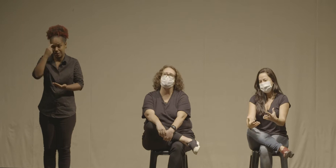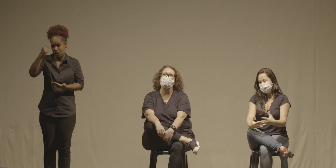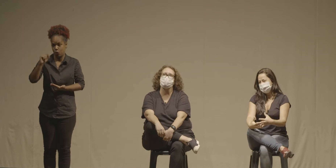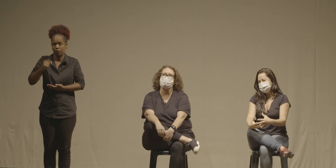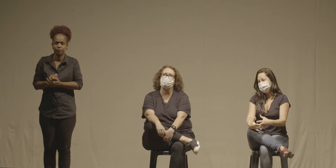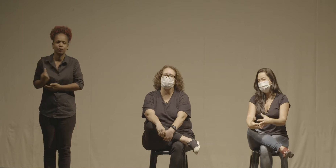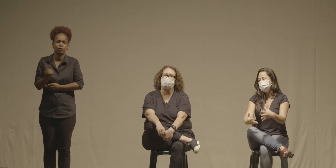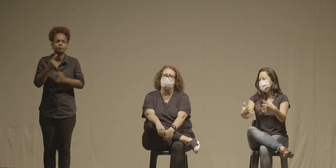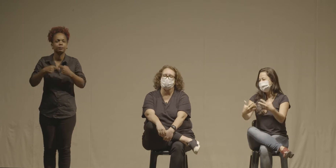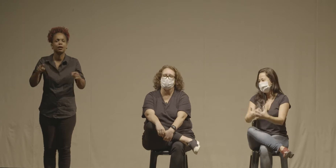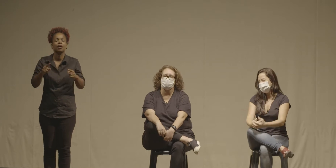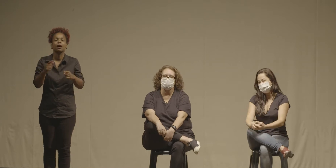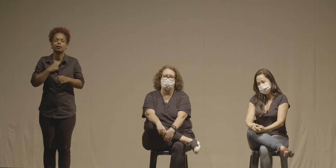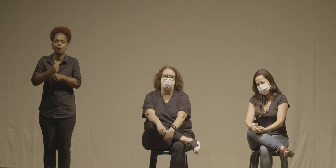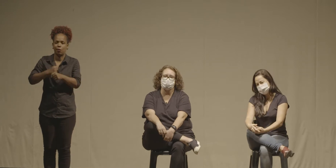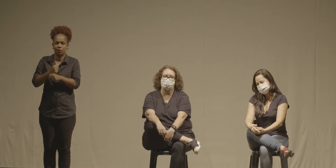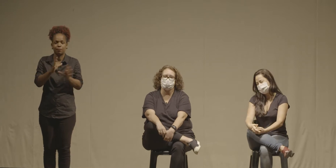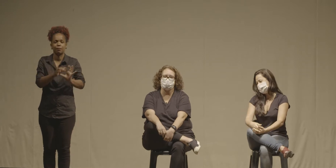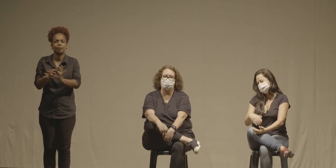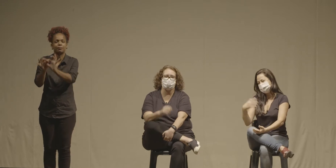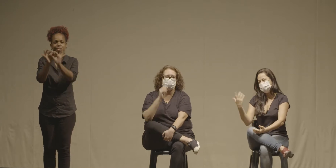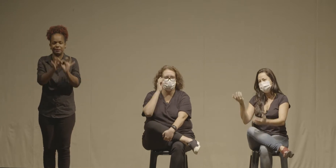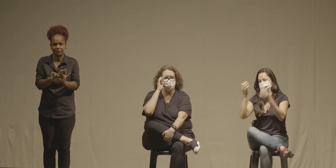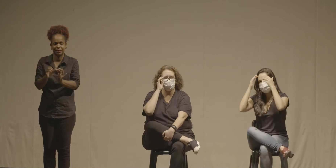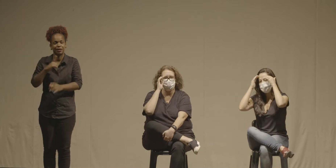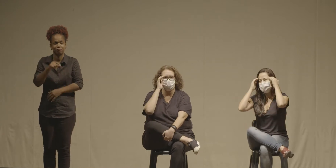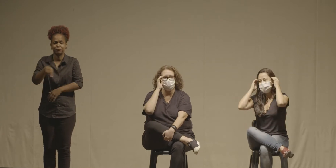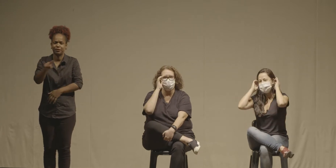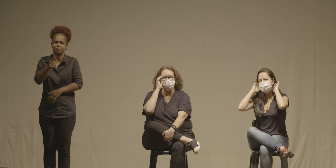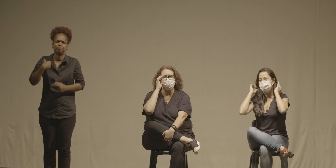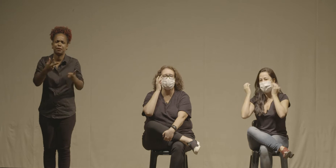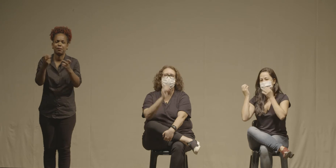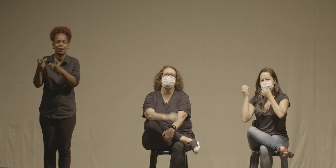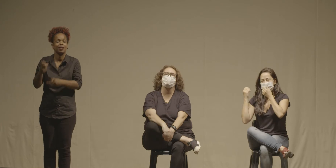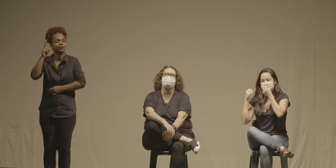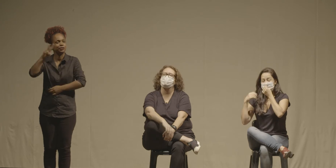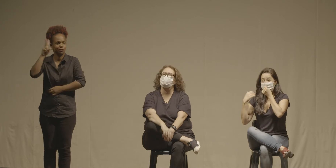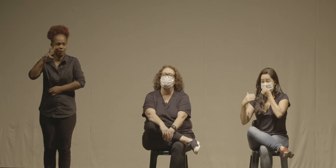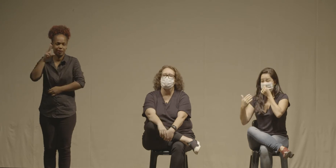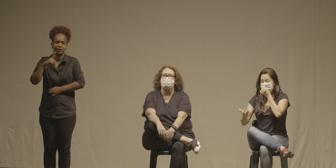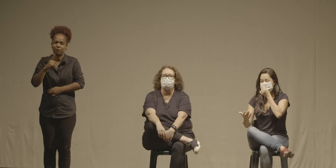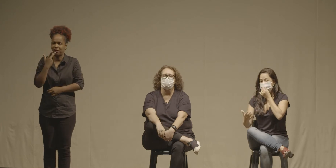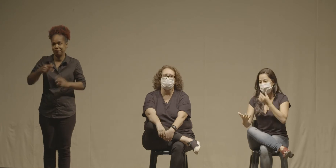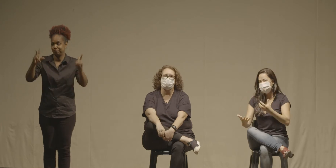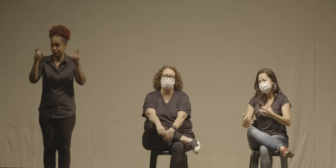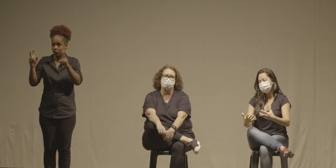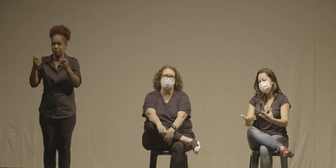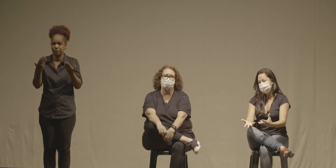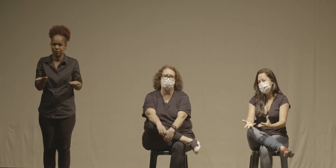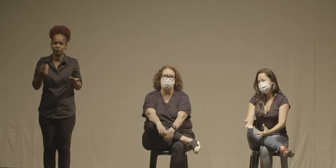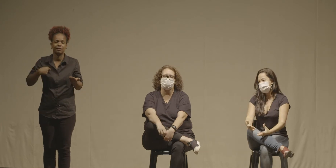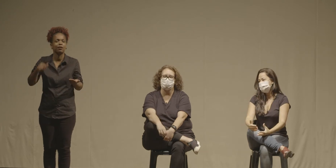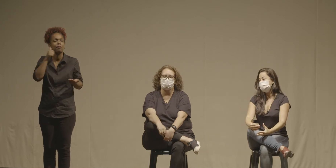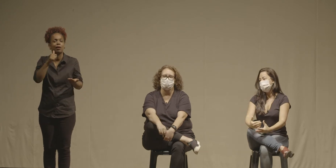era fazer o lançamento no ano das Olimpíadas, porque, como vocês viram, essa história fala exatamente sobre isso, sobre